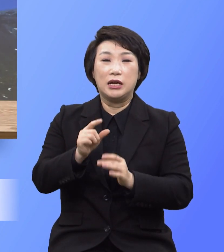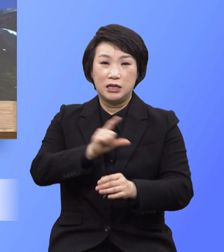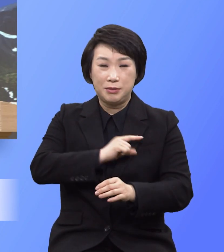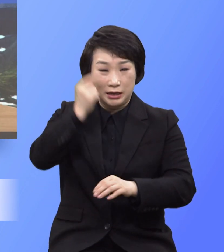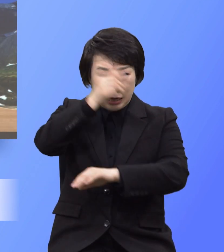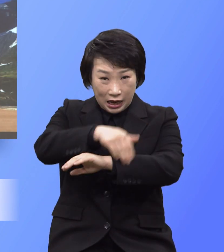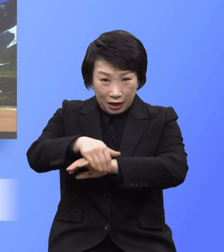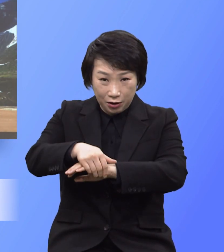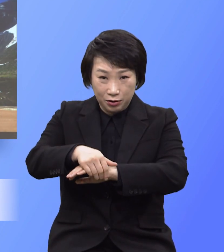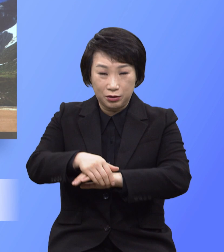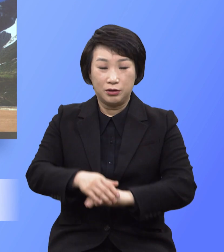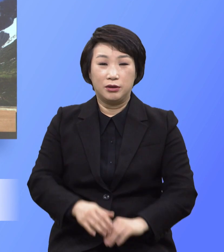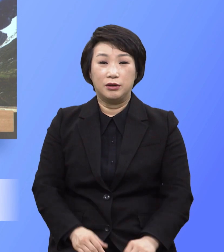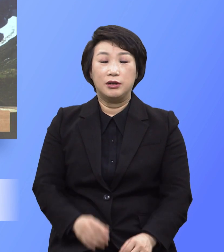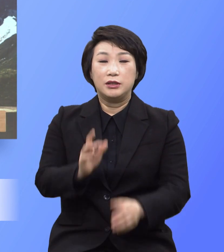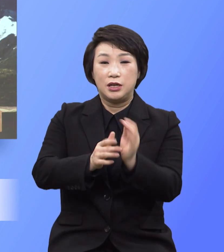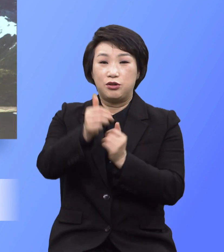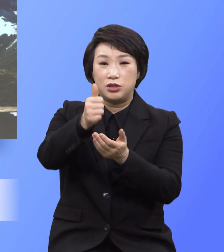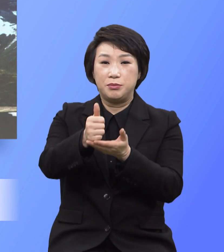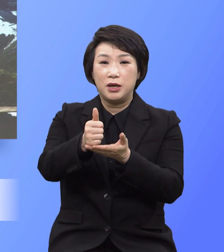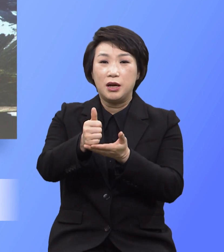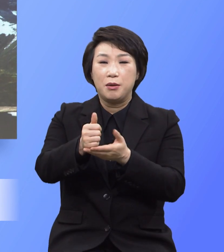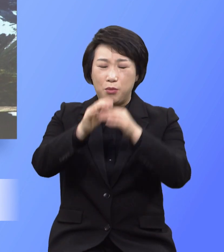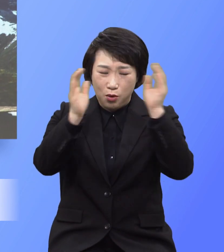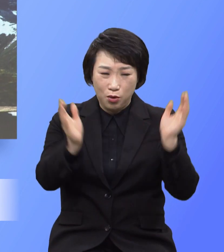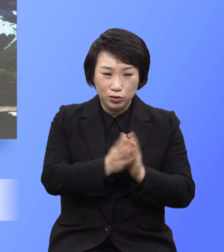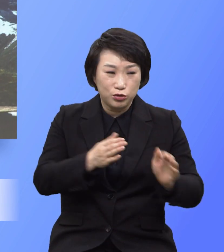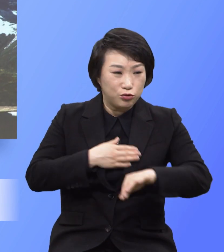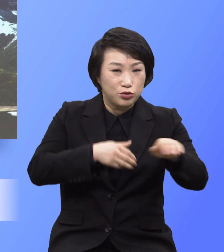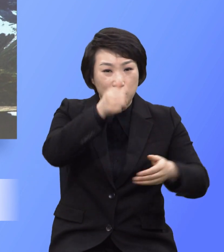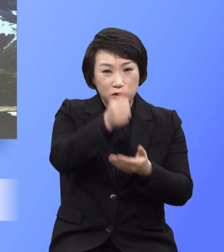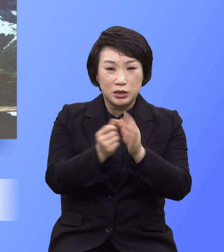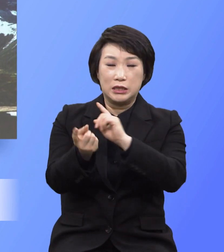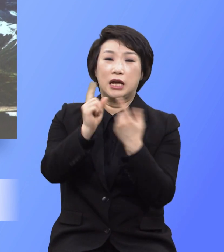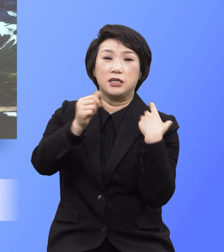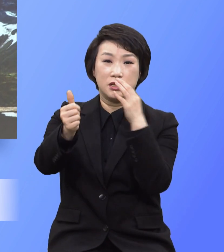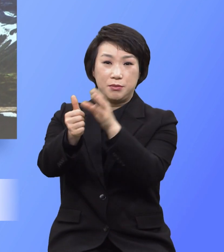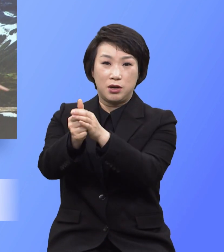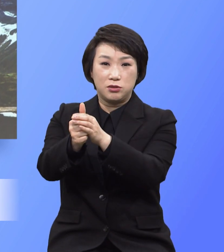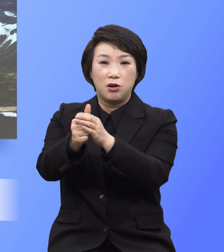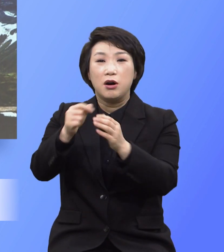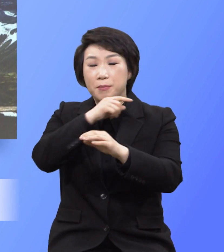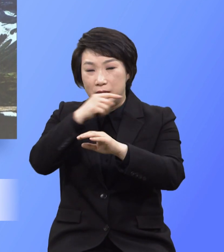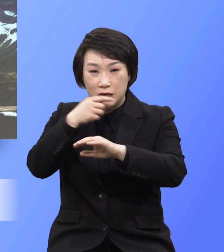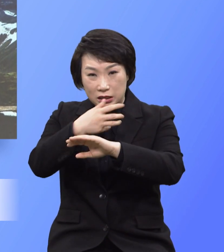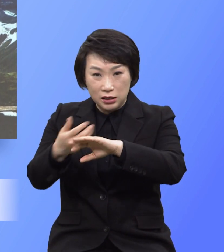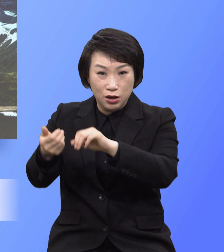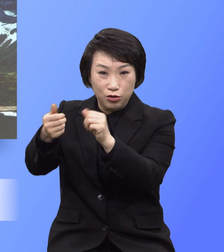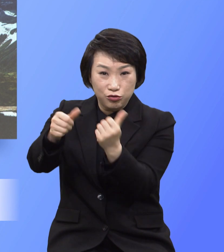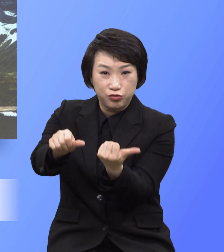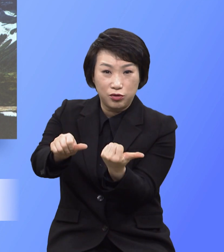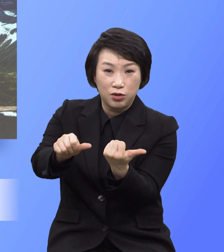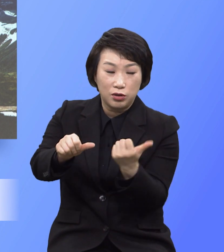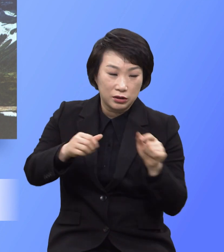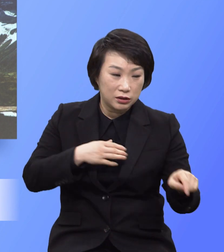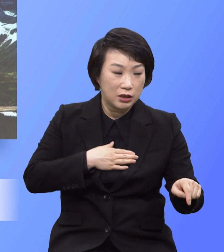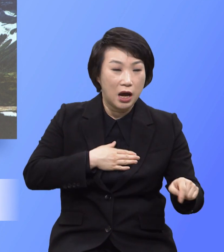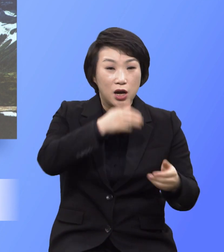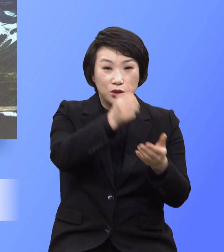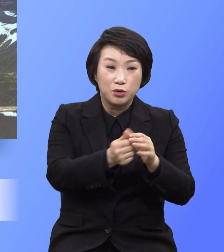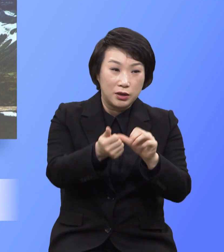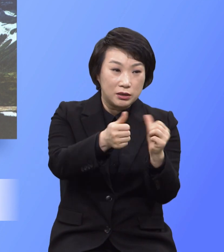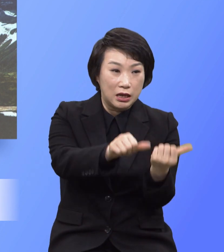스케줄입니다. 그가 다 우리 죄를 짊어지고 피 흘려 죽으시고 나를 죄와